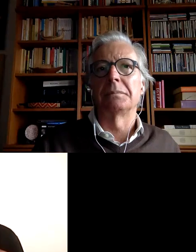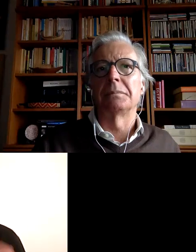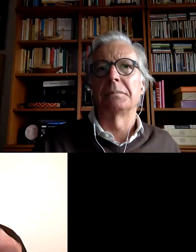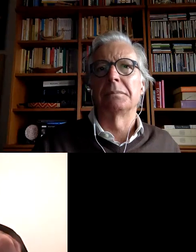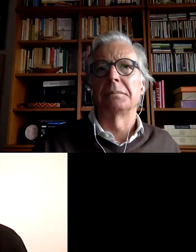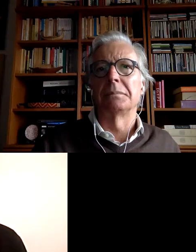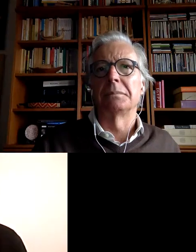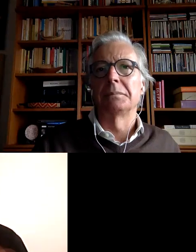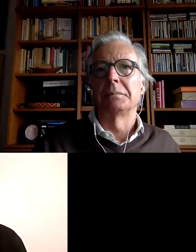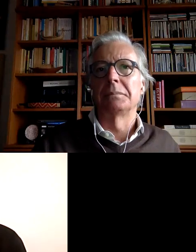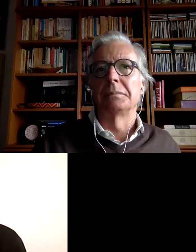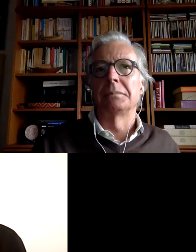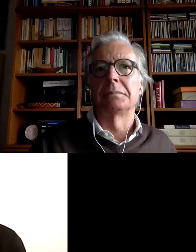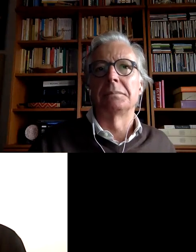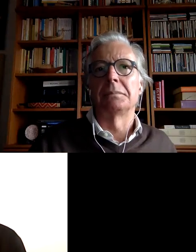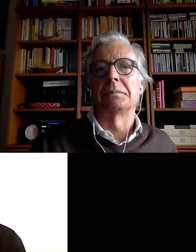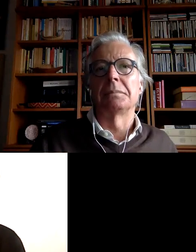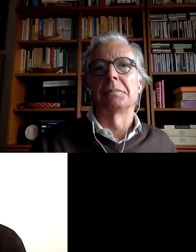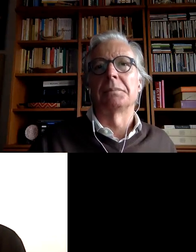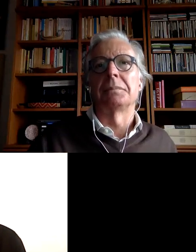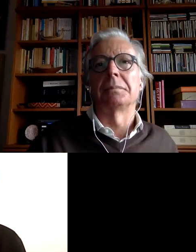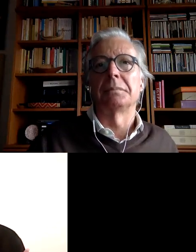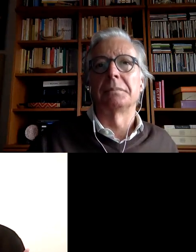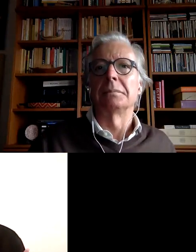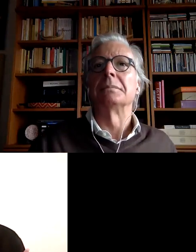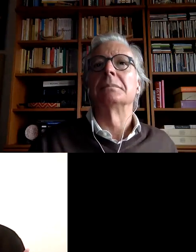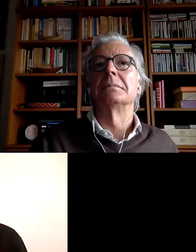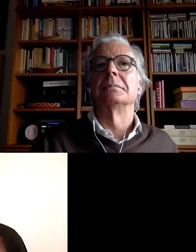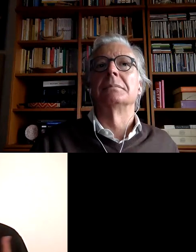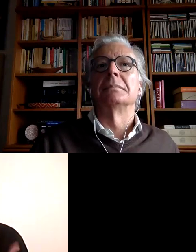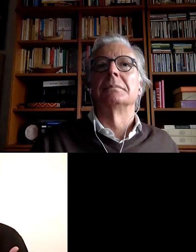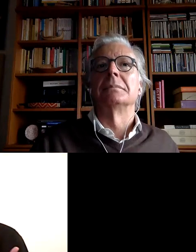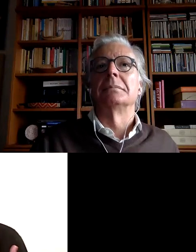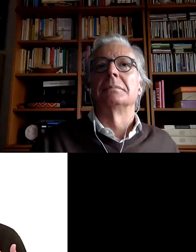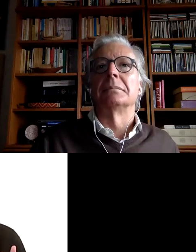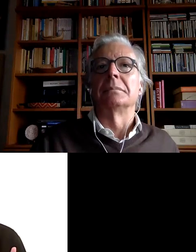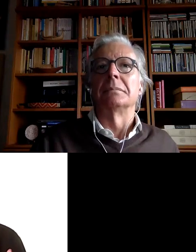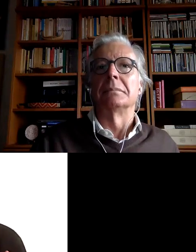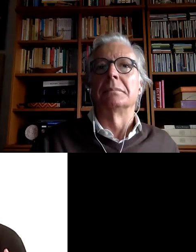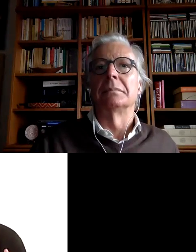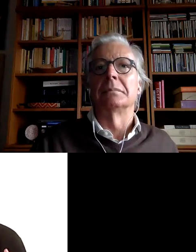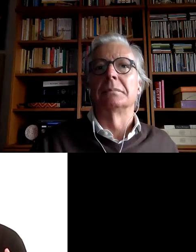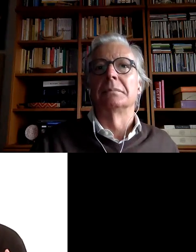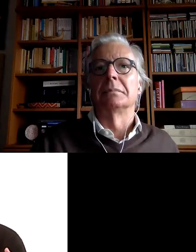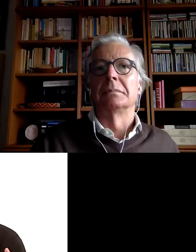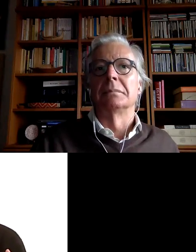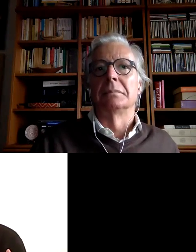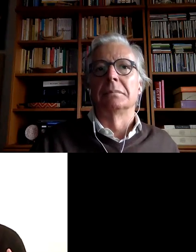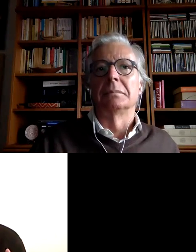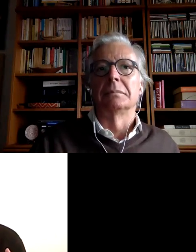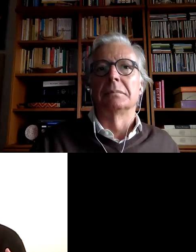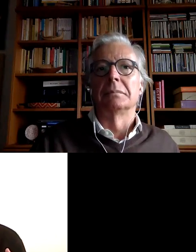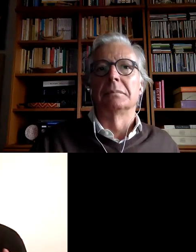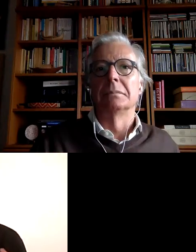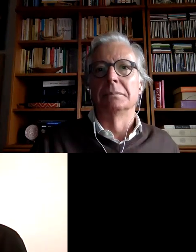colocando. Nesta sessão está ainda connosco o Dr. Luís Oriola, do Instituto Nacional